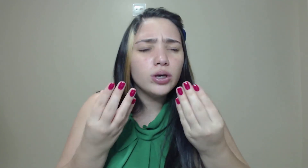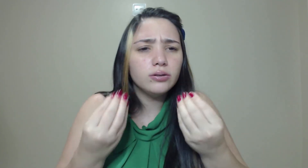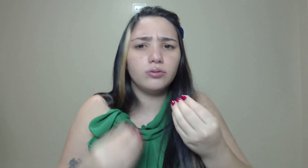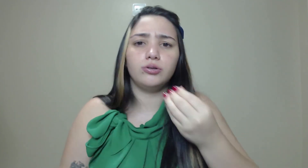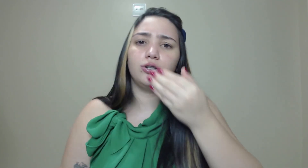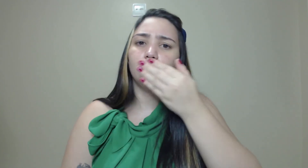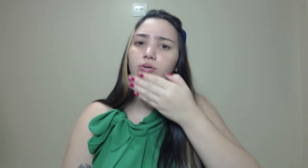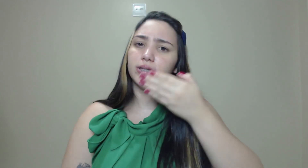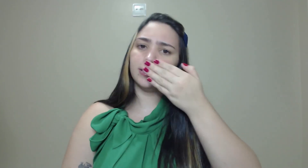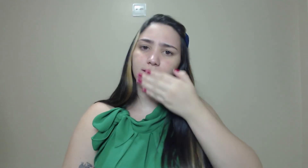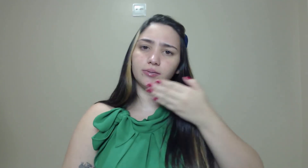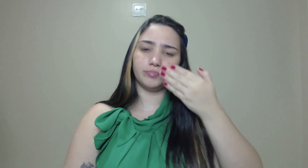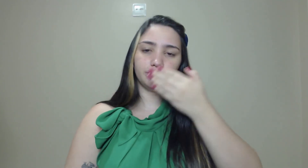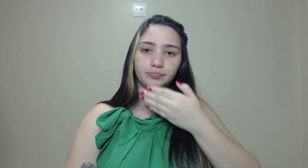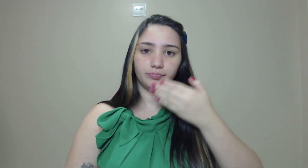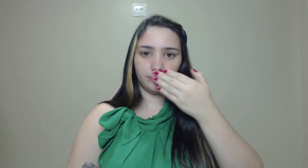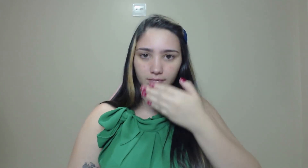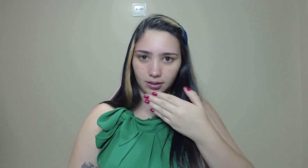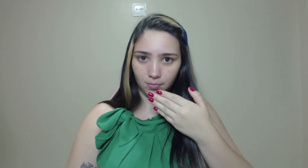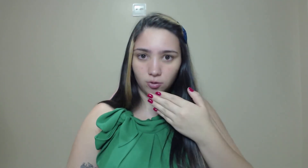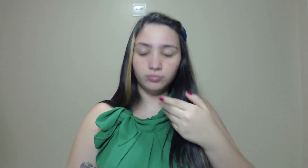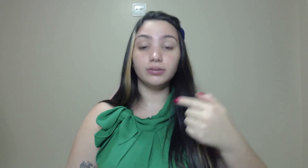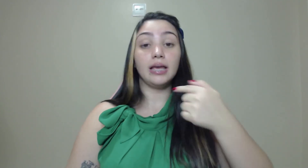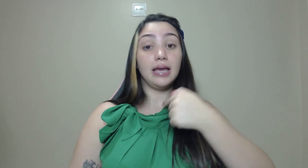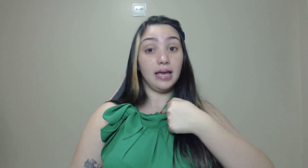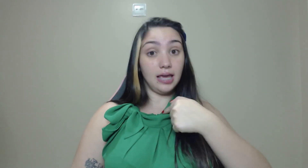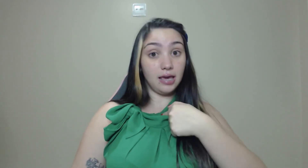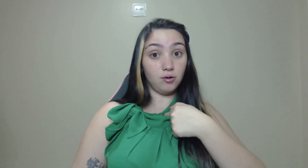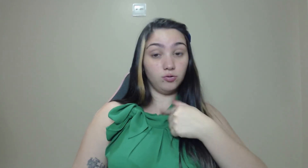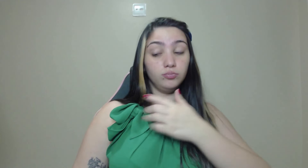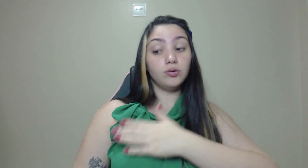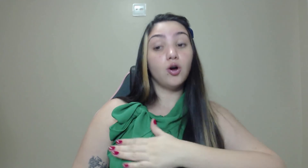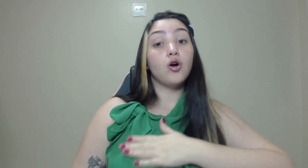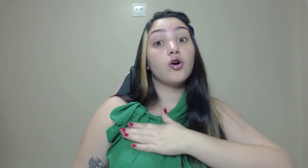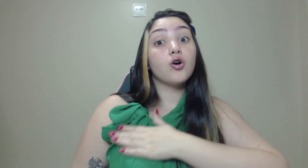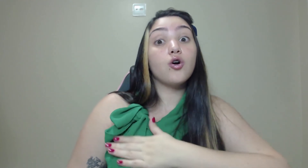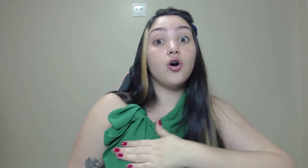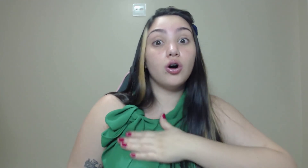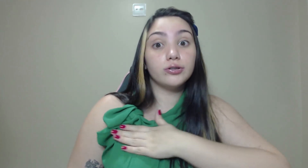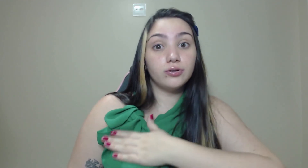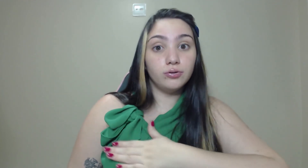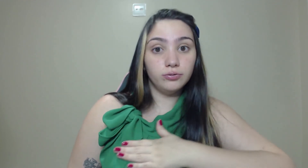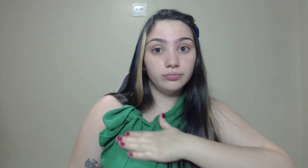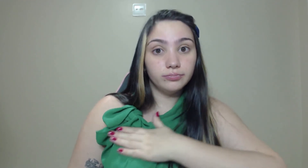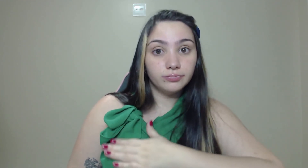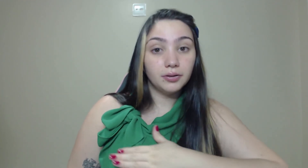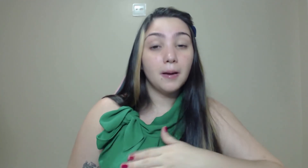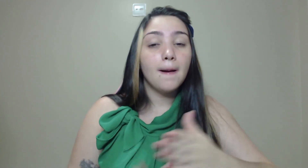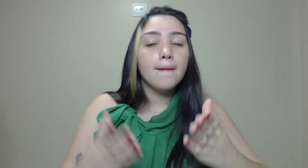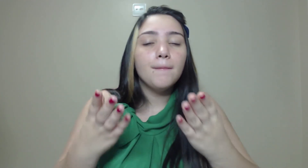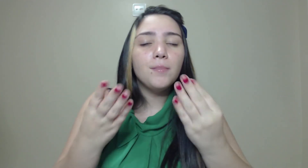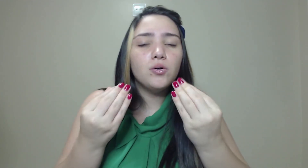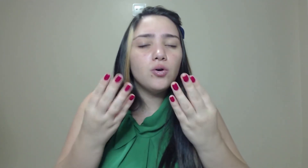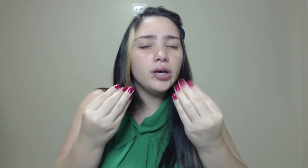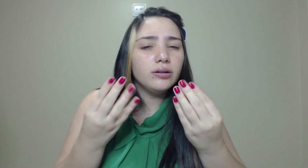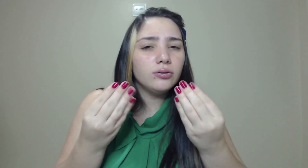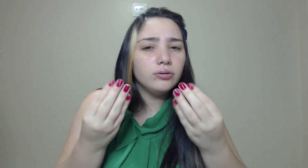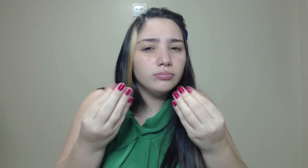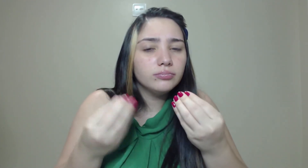muito de doces, tá bom? Eu gosto muito